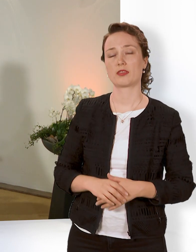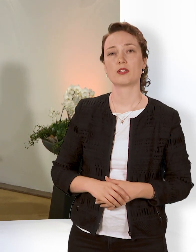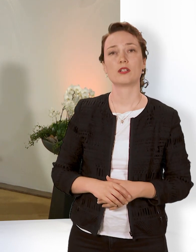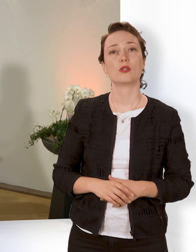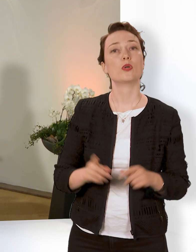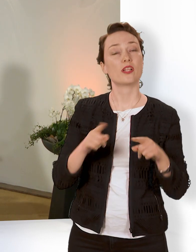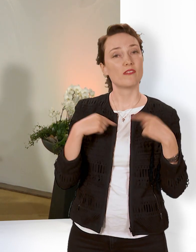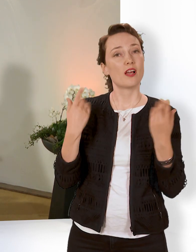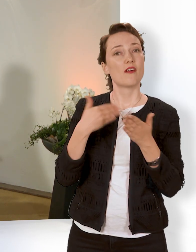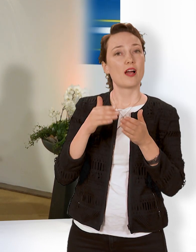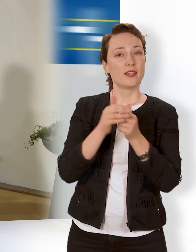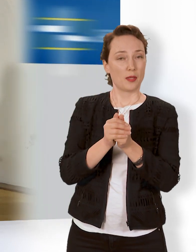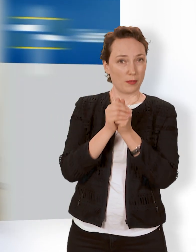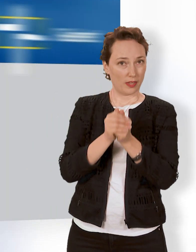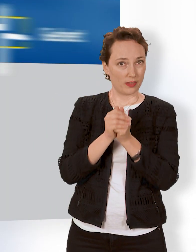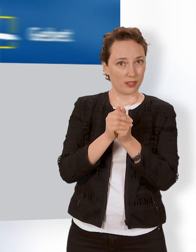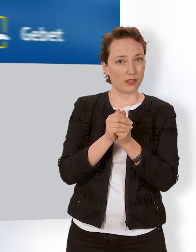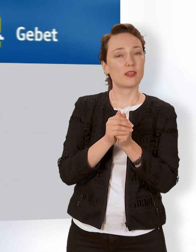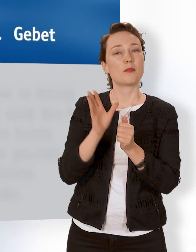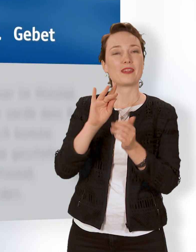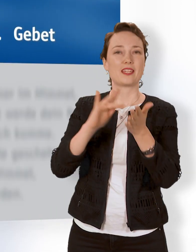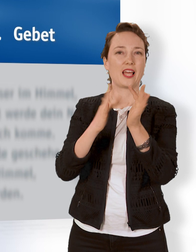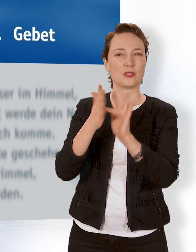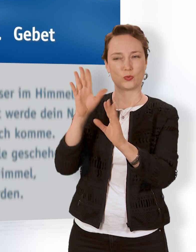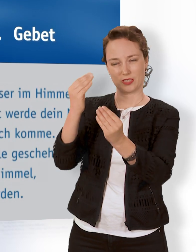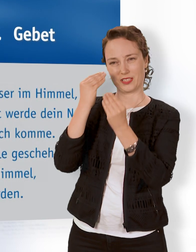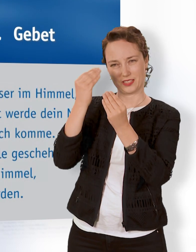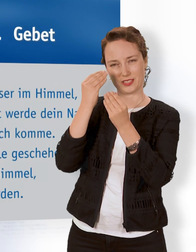wollen weiter beten mit den Worten, die uns Jesus Christus gelehrt hat.